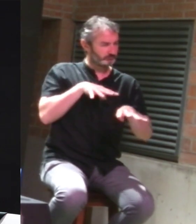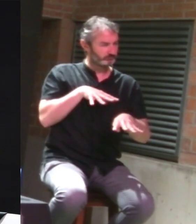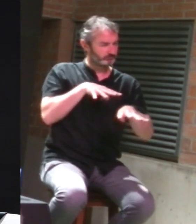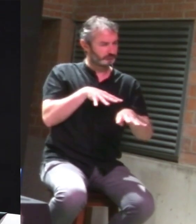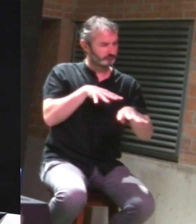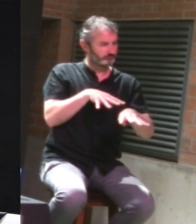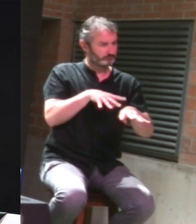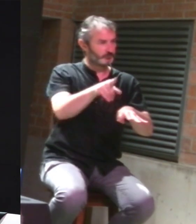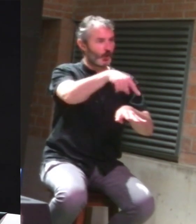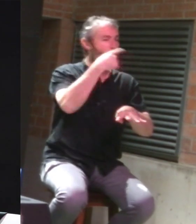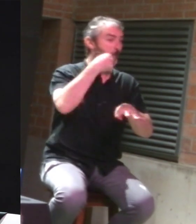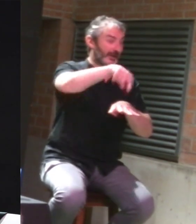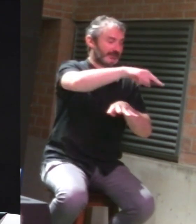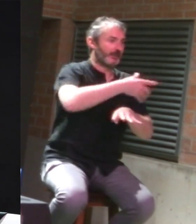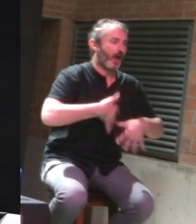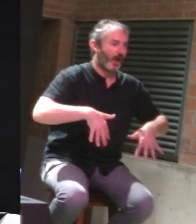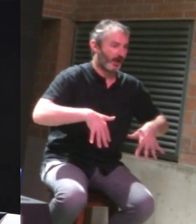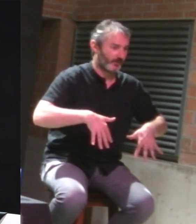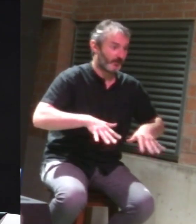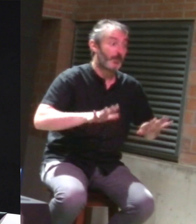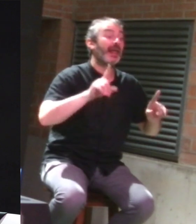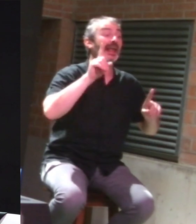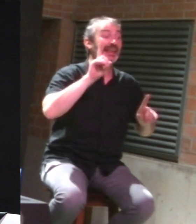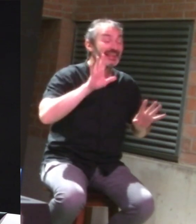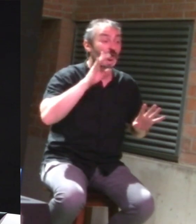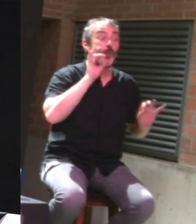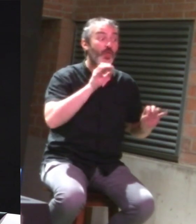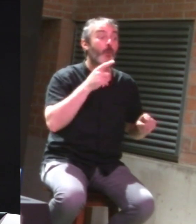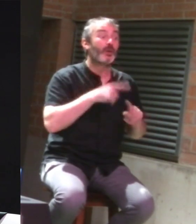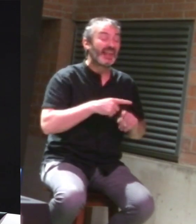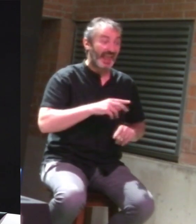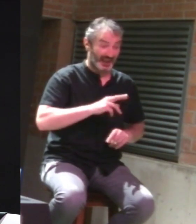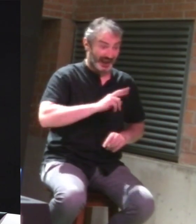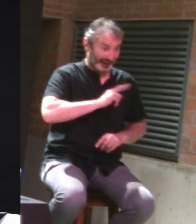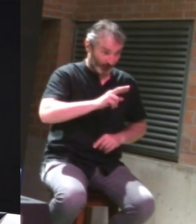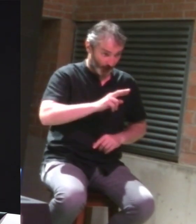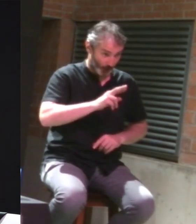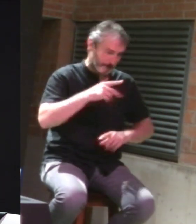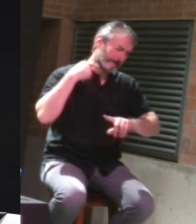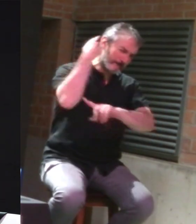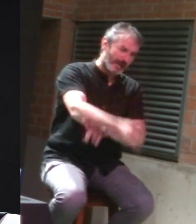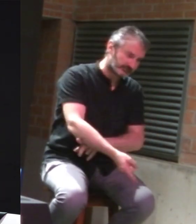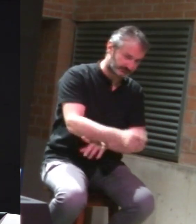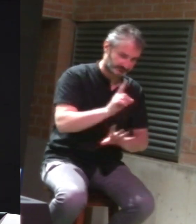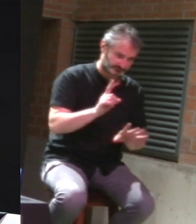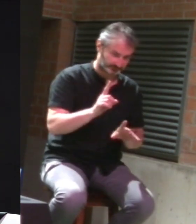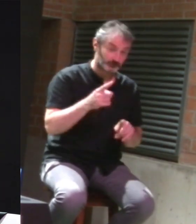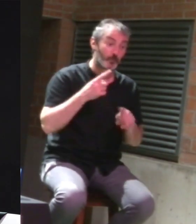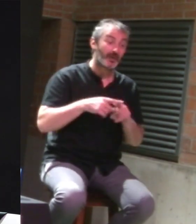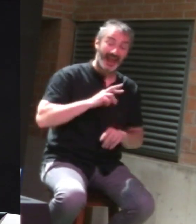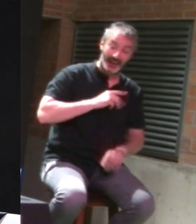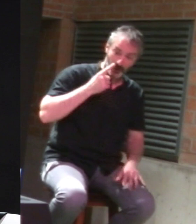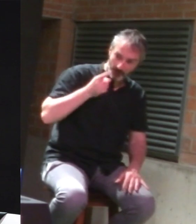horror, molt bé, perquè l'Iglésia aviat contraataca. Fixeu-vos bé que l'Iglésia, així que va